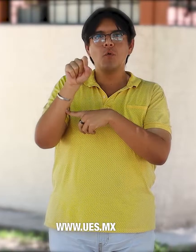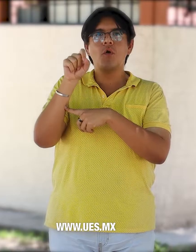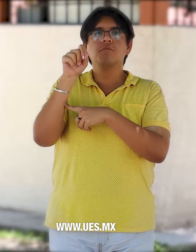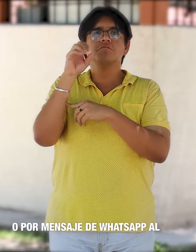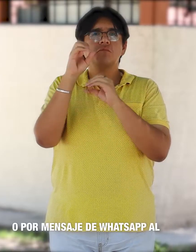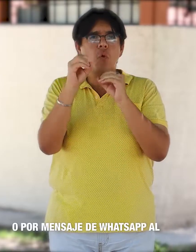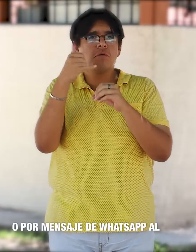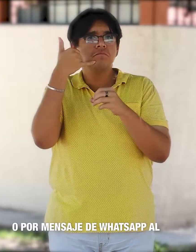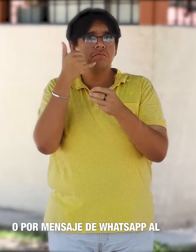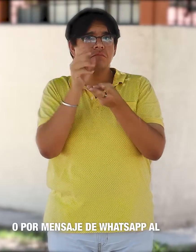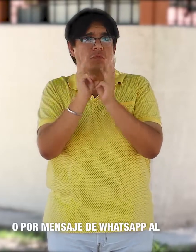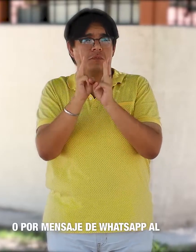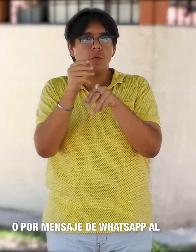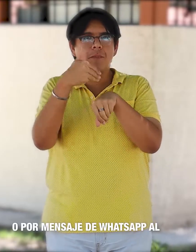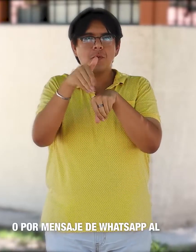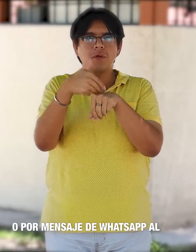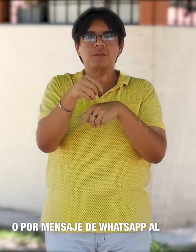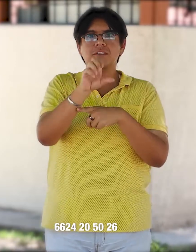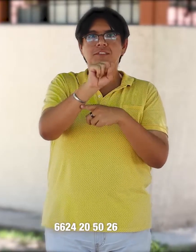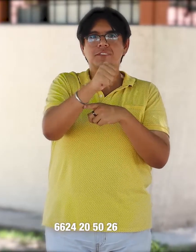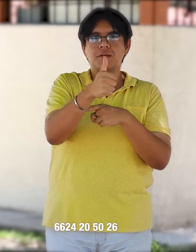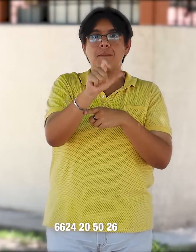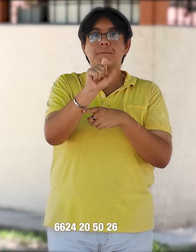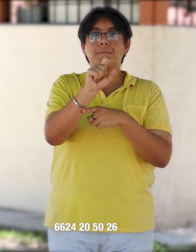www.uis.mx o por mensaje de WhatsApp al